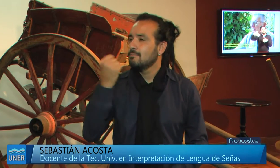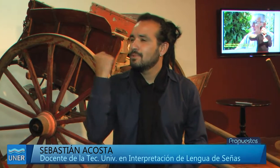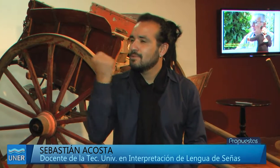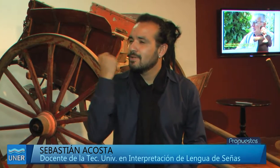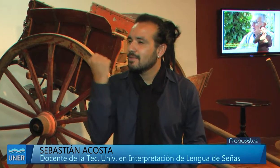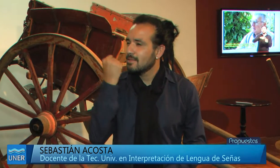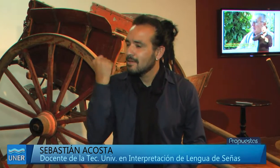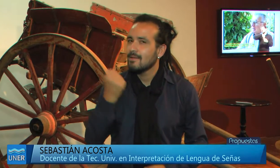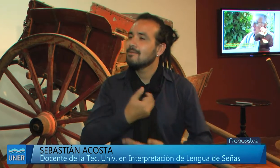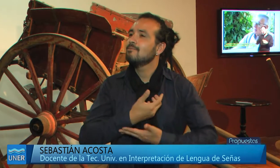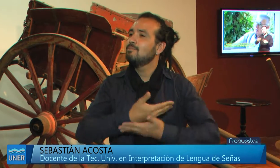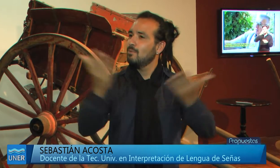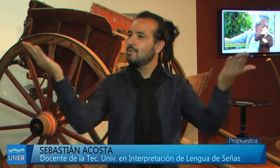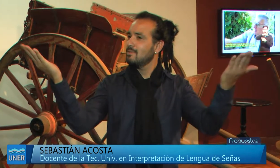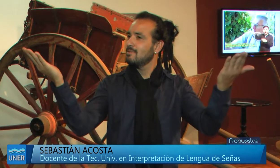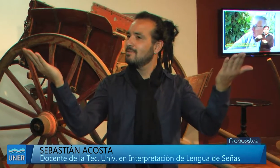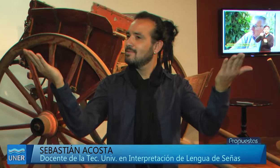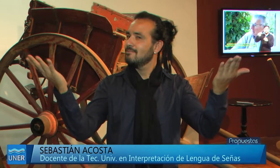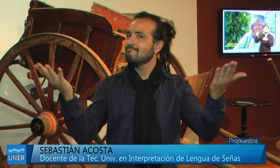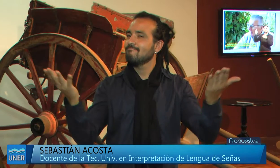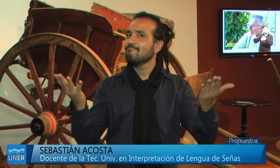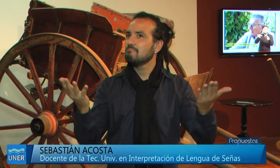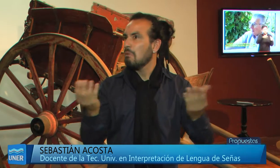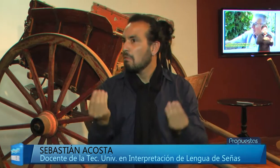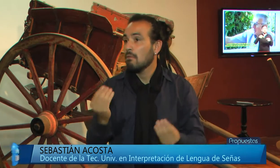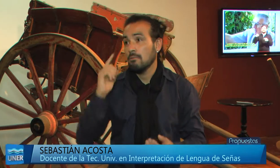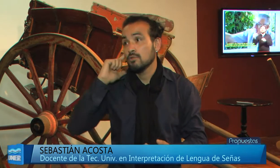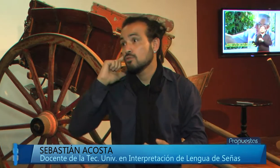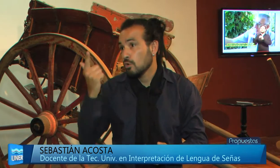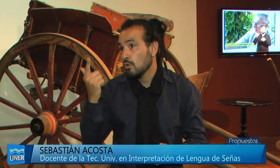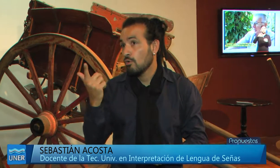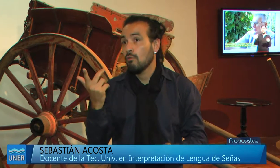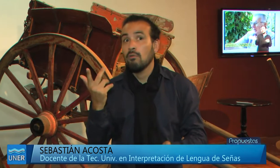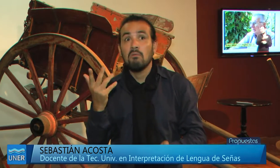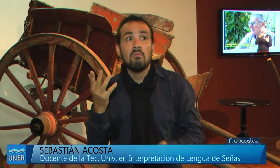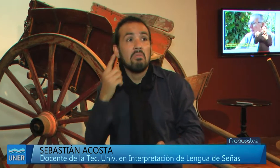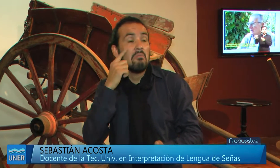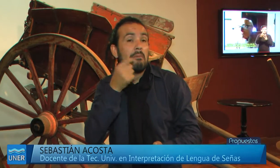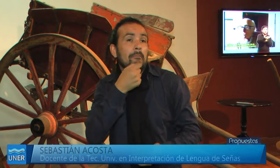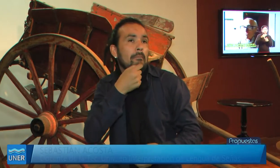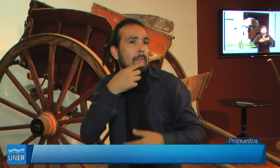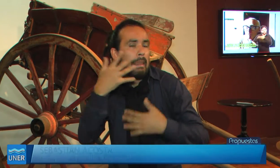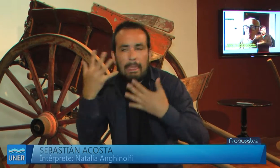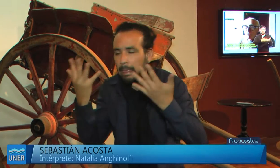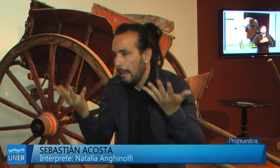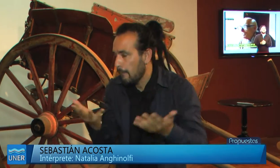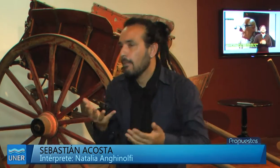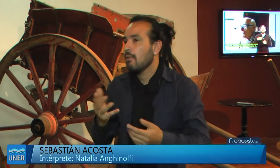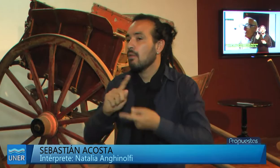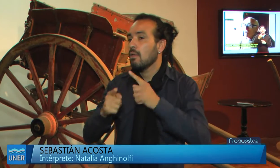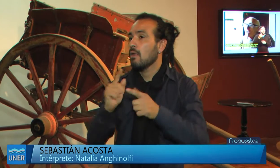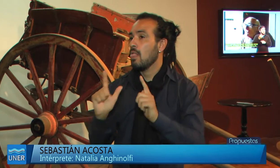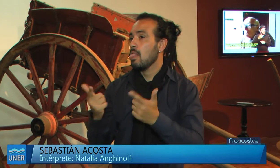muy importante esta difusión y que los mismos sordos se enteren de esto,